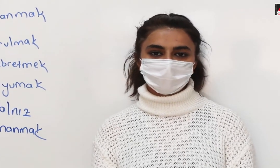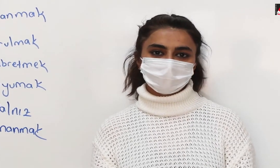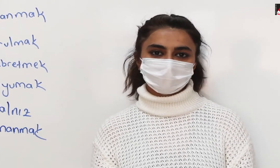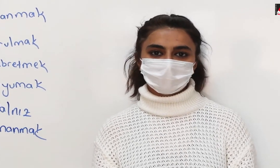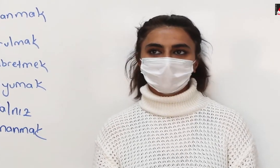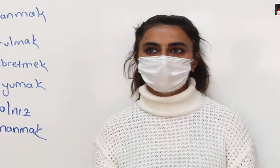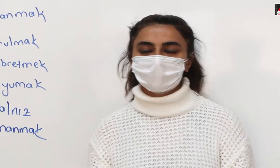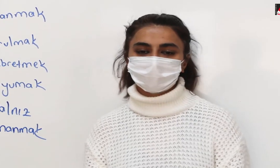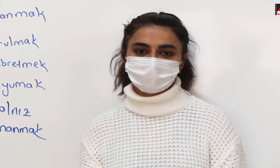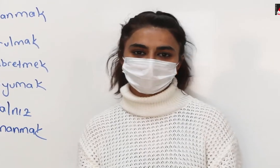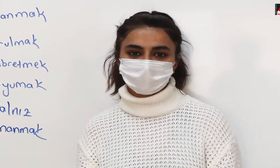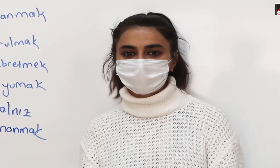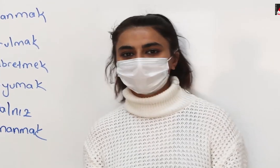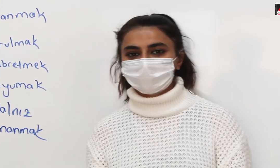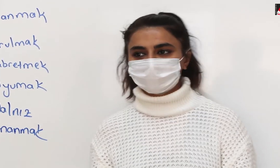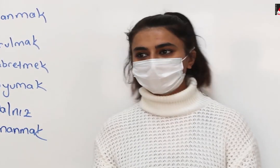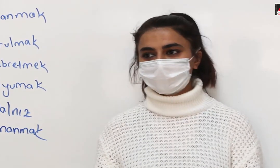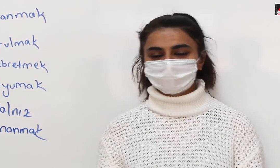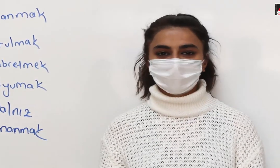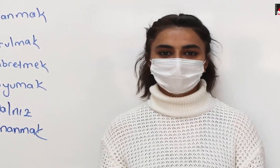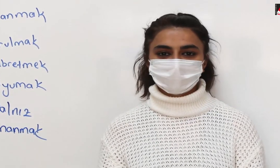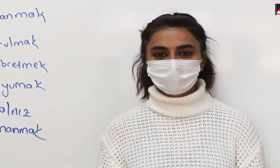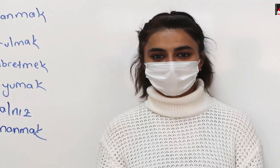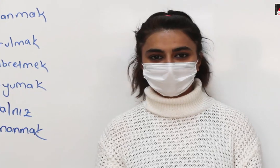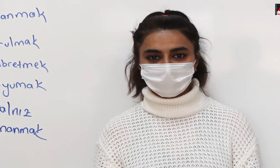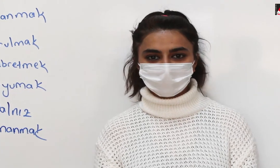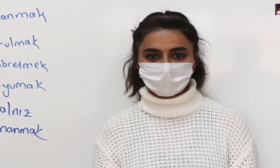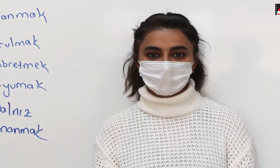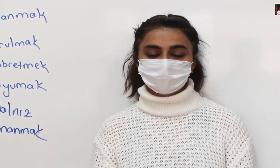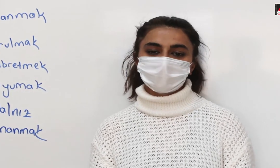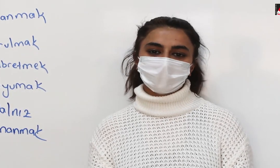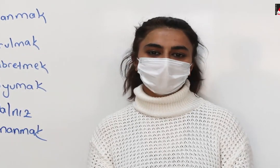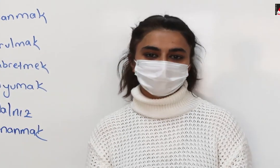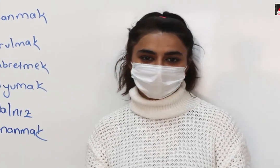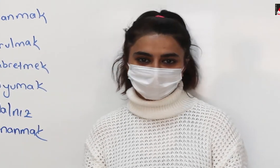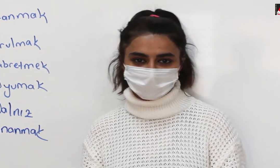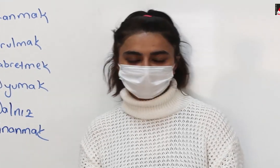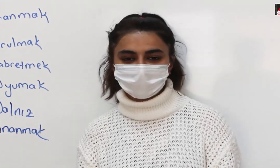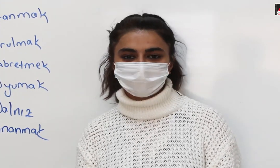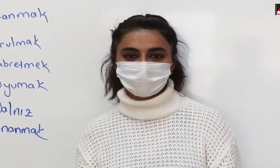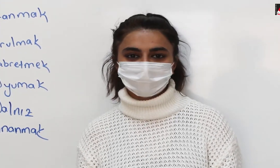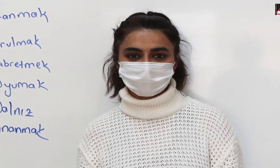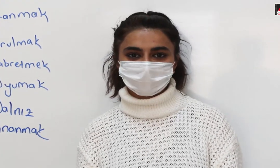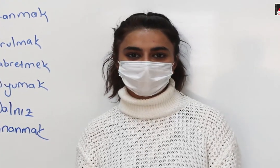gibiyiz. Arkadaşlarla gerek öğretmenimizle birlikte çok eğlenceli vakit geçiriyoruz.